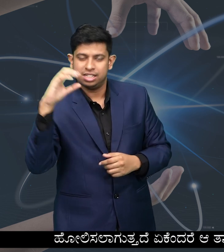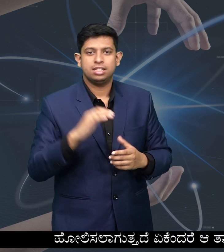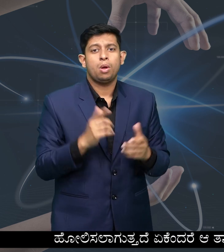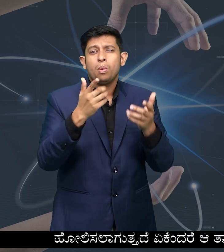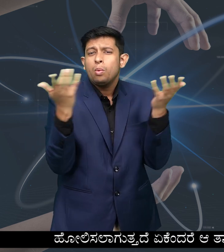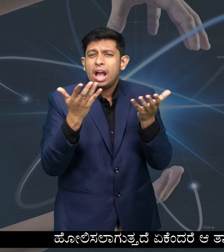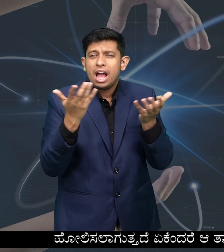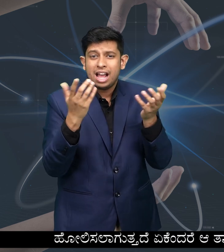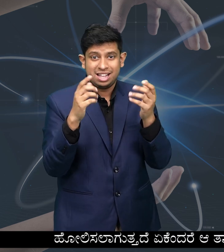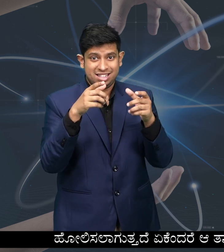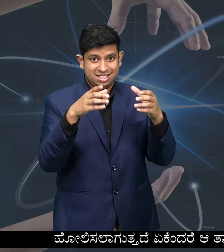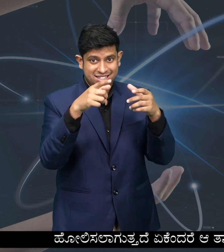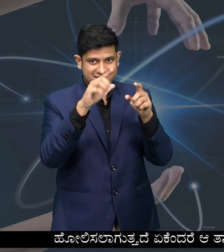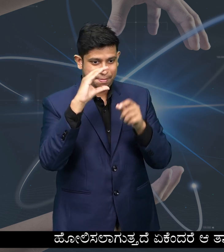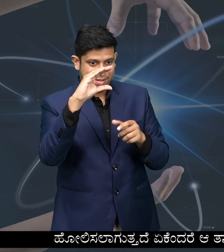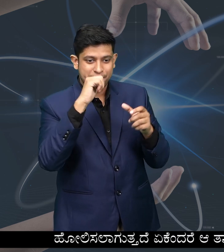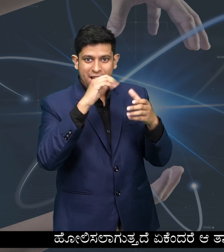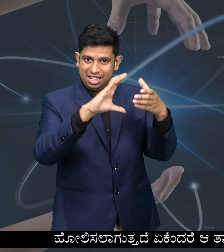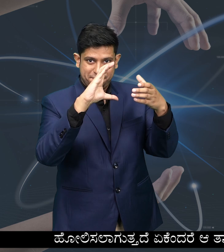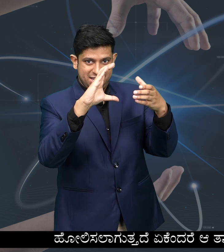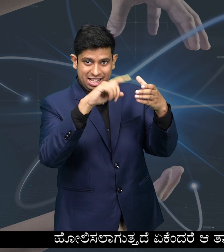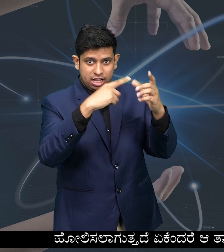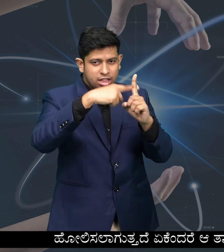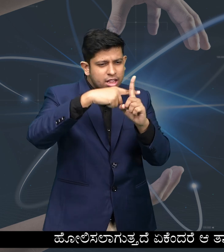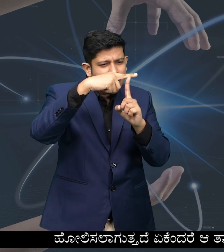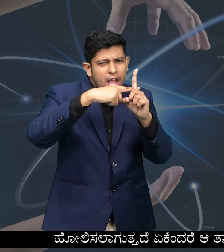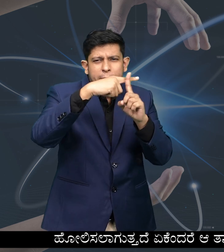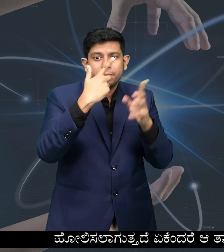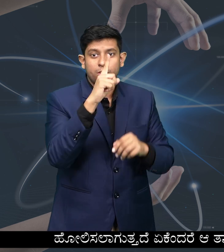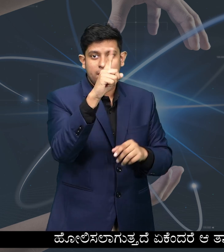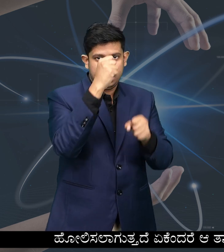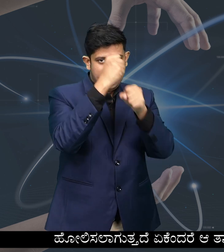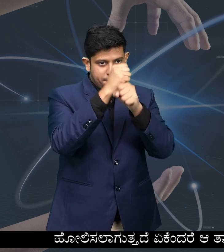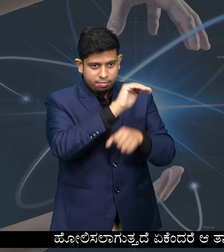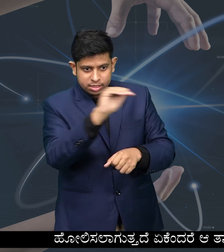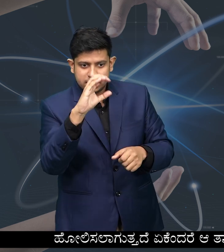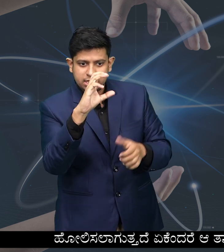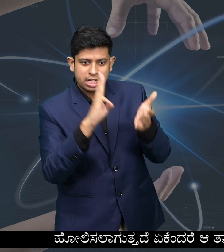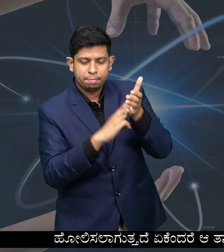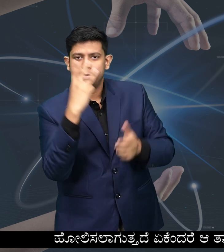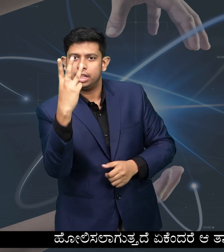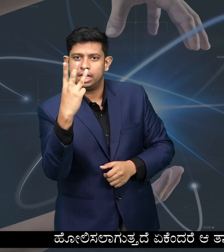ಆ ತಾಪಮಾನದಲ್ಲಿ ನೀರಿನ ಸಾಂದ್ರತೆಯು 1 g/cm³ ಆಗಿದೆ.